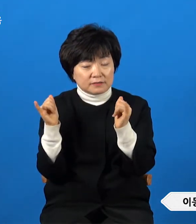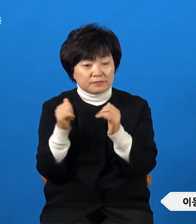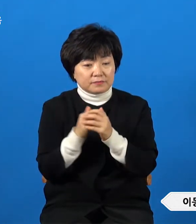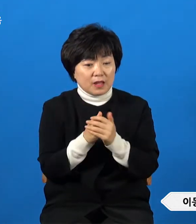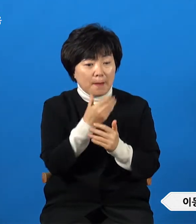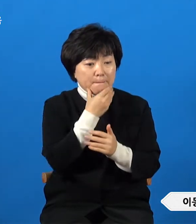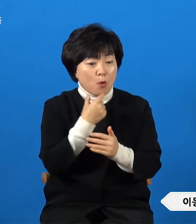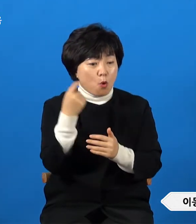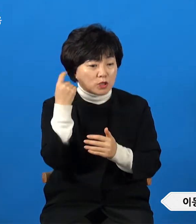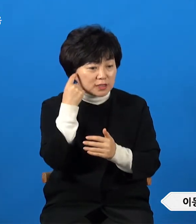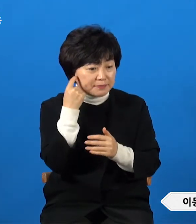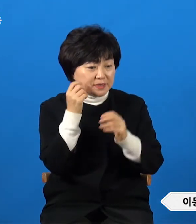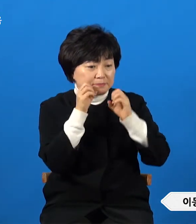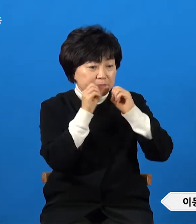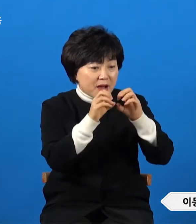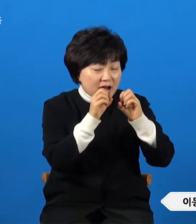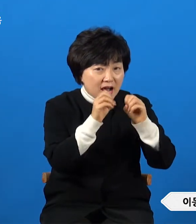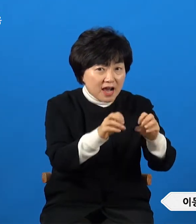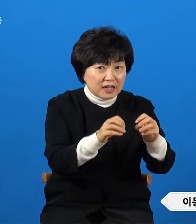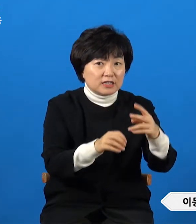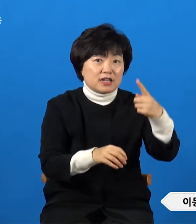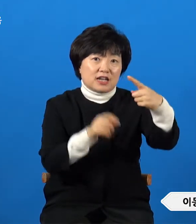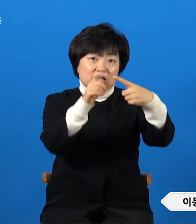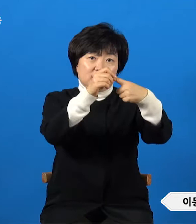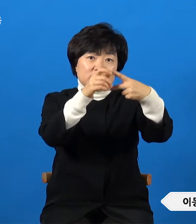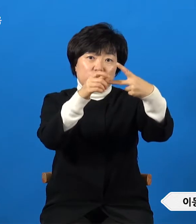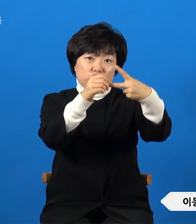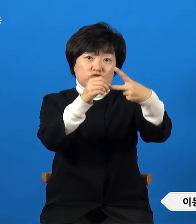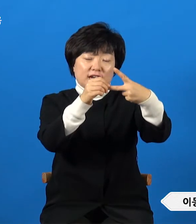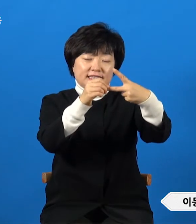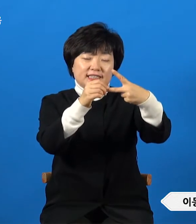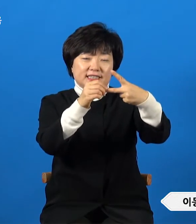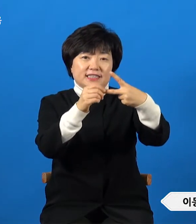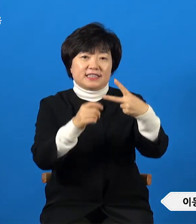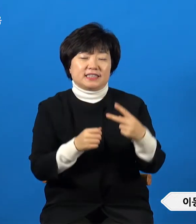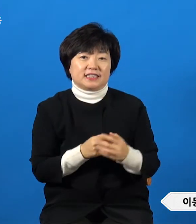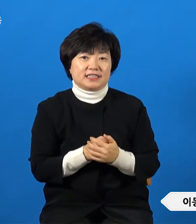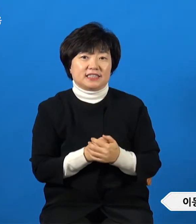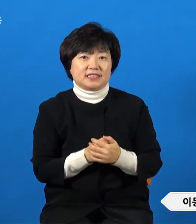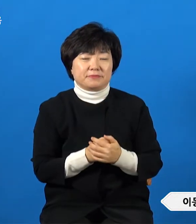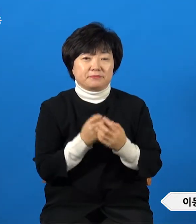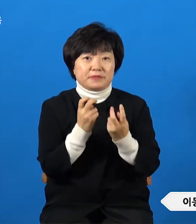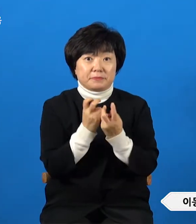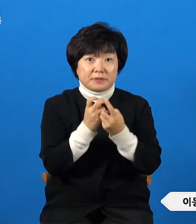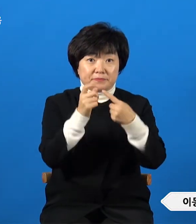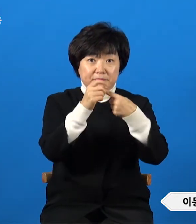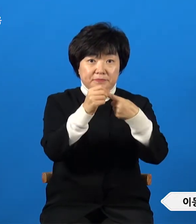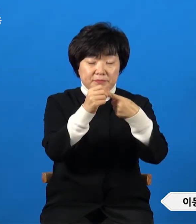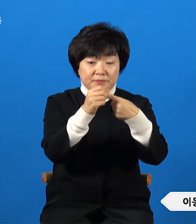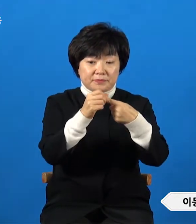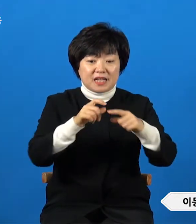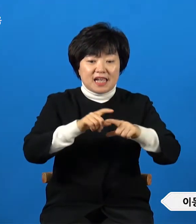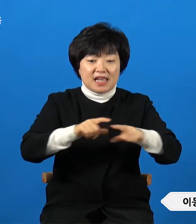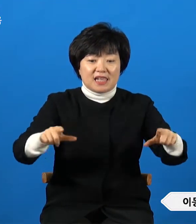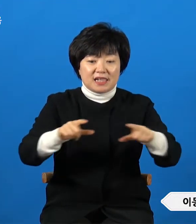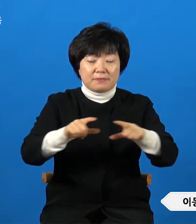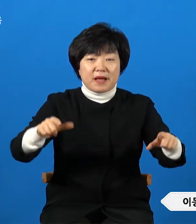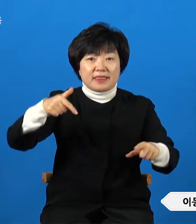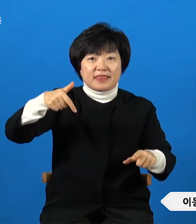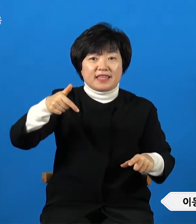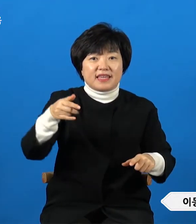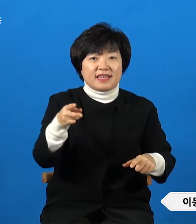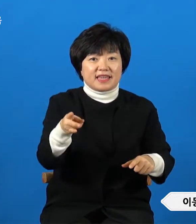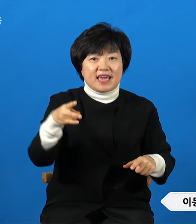개의 계시가 존재한다 이렇게 가르칩니다. 한 계시를 가리켜서 우리는 보통 일반 계시 이렇게